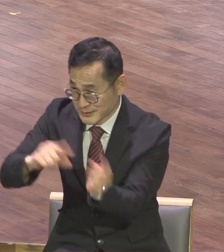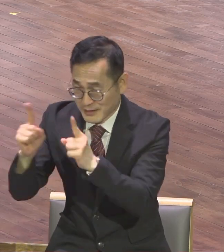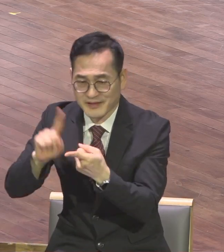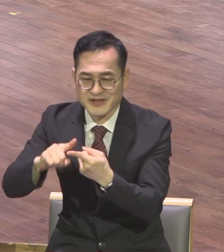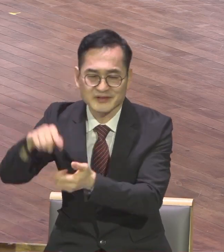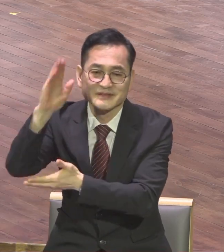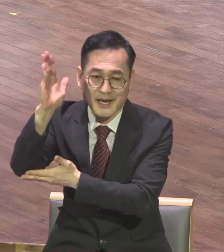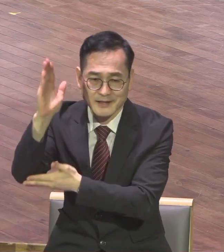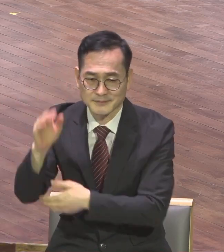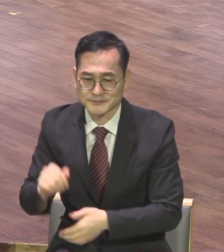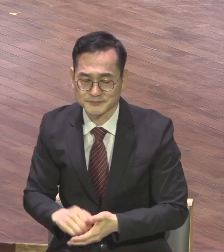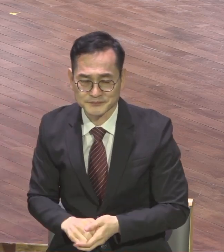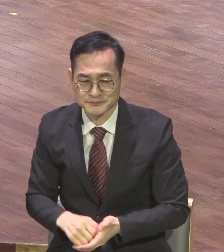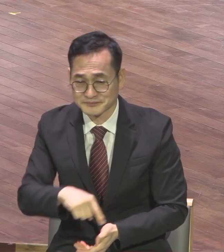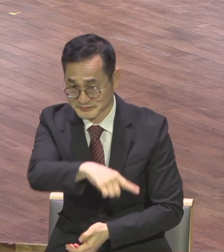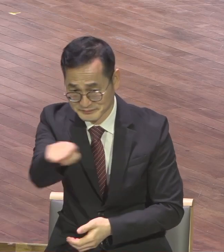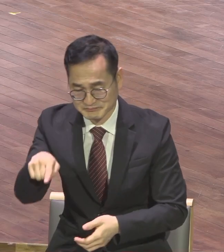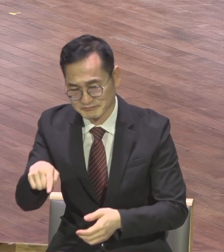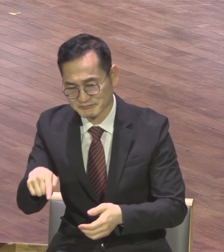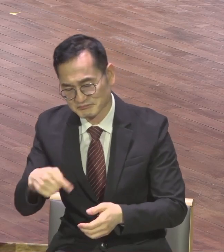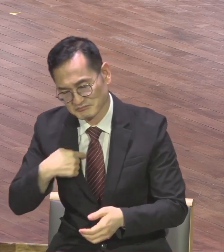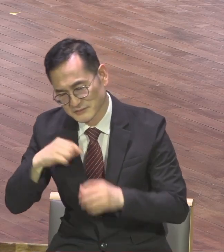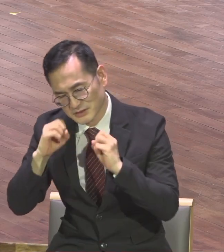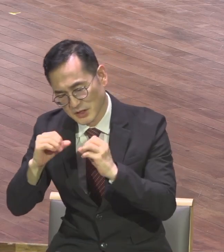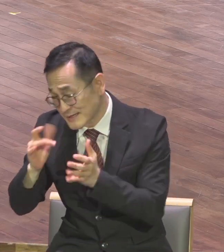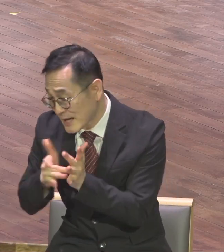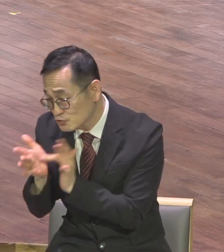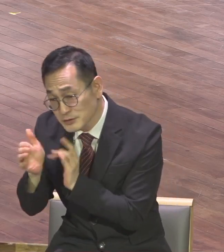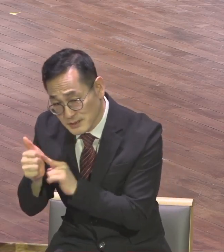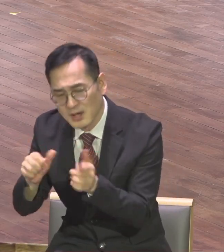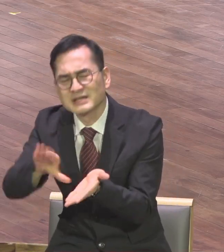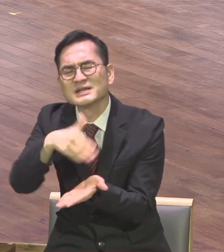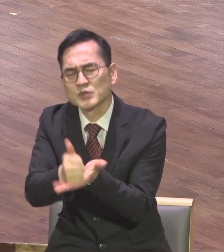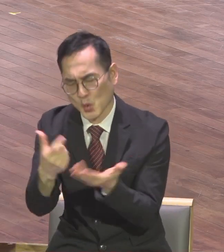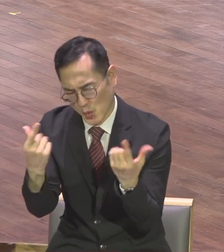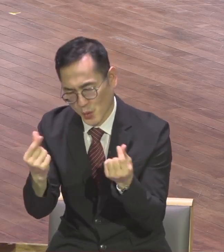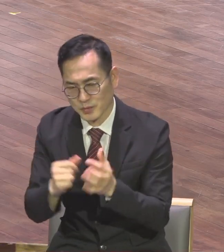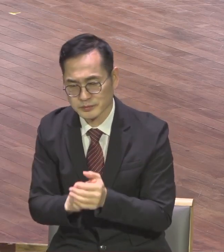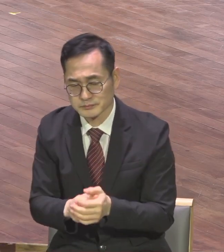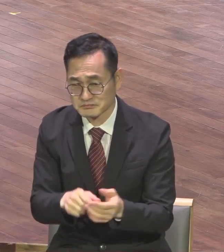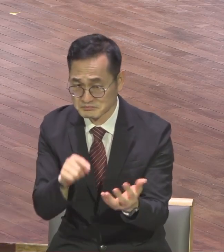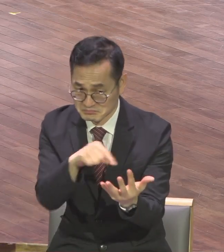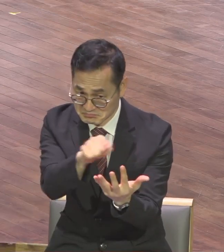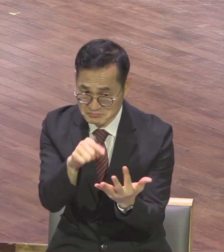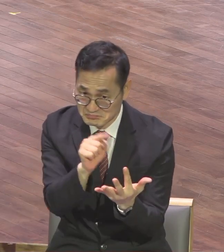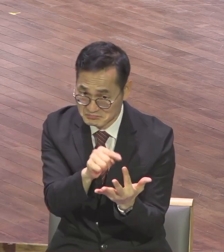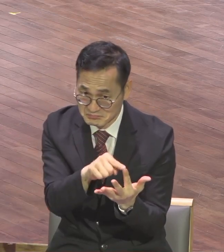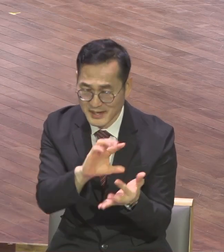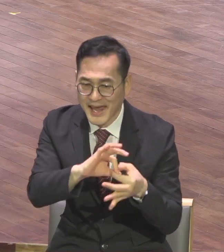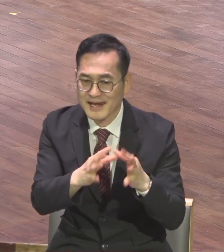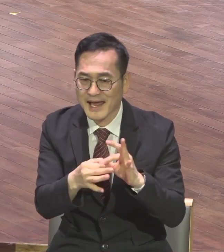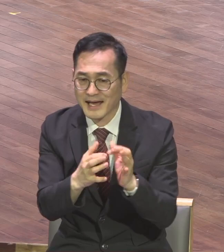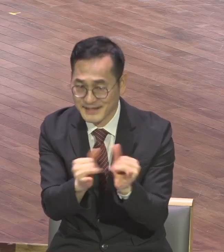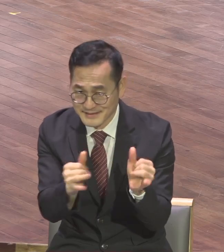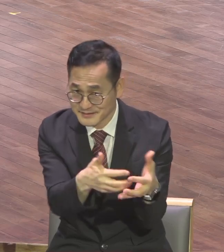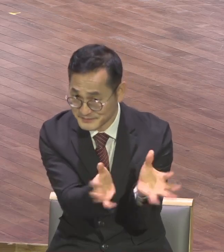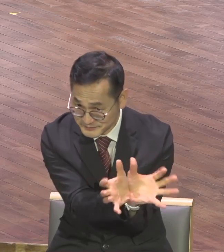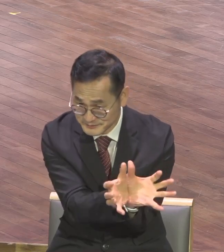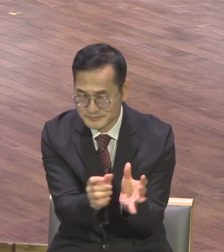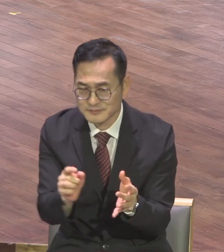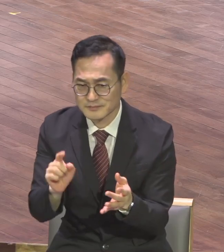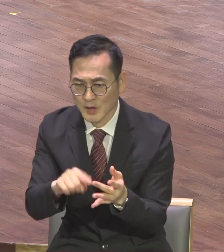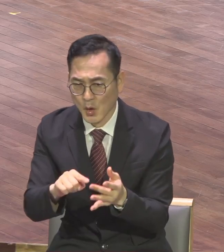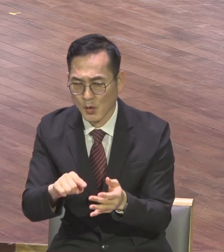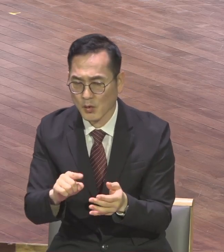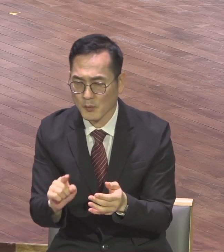이르되, 내가 너에게 전하는 이 예수가 곧 그리스도라 하니, 그 중에 어떤 사람 곧 경건한 헬라인의 큰 무리와 적지